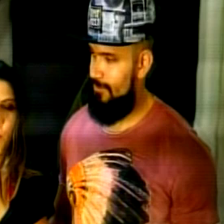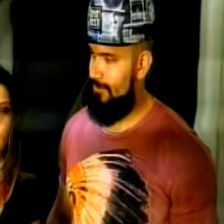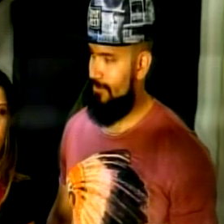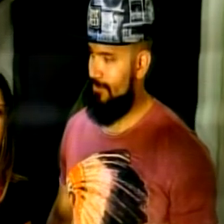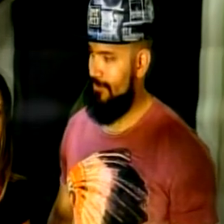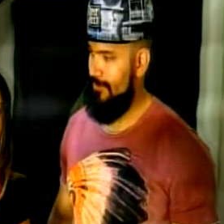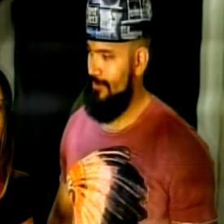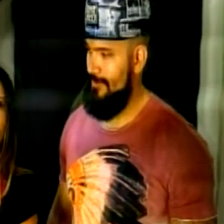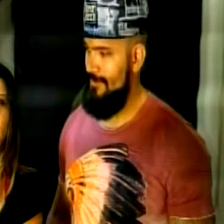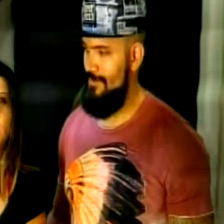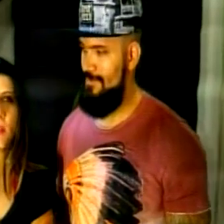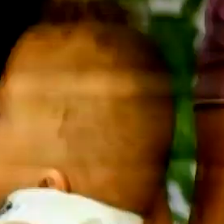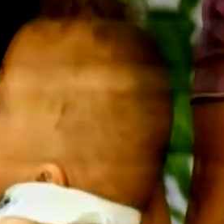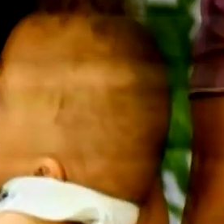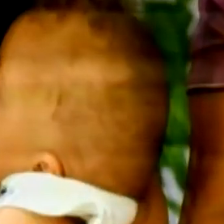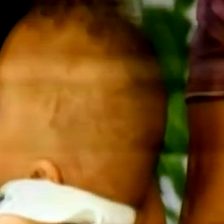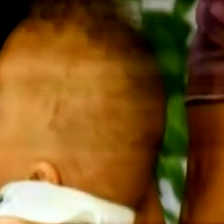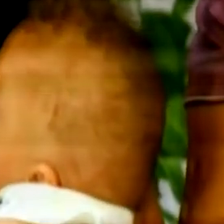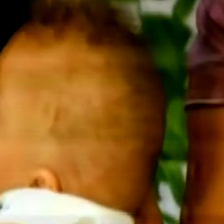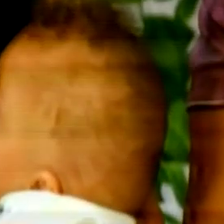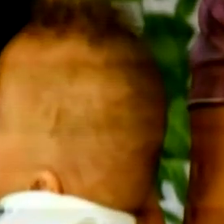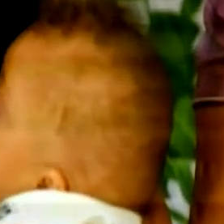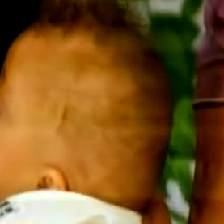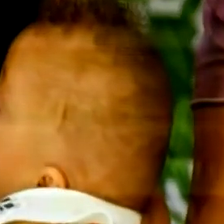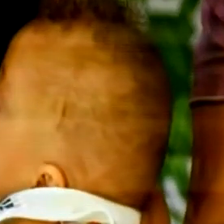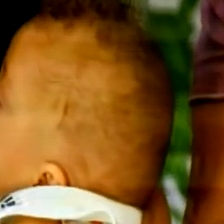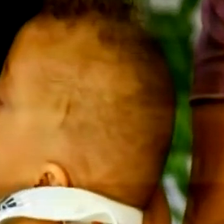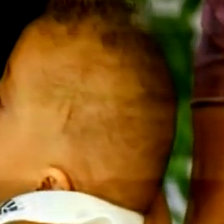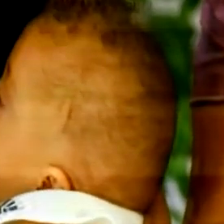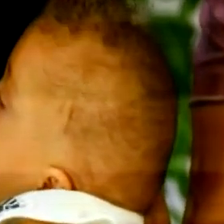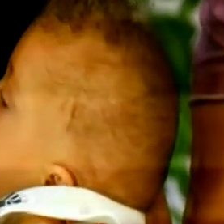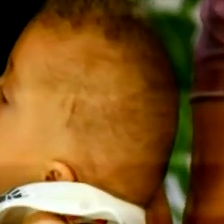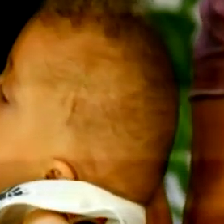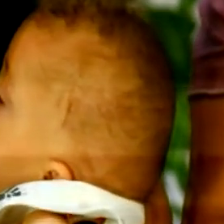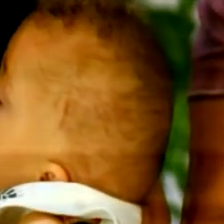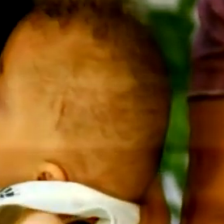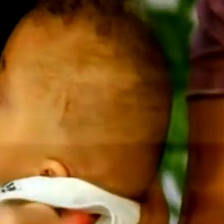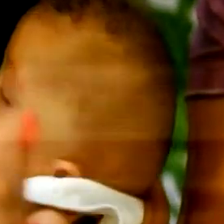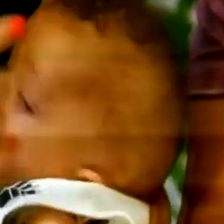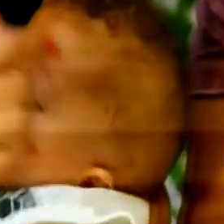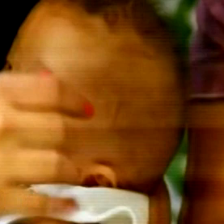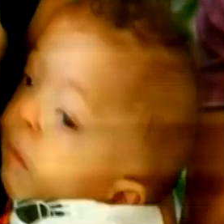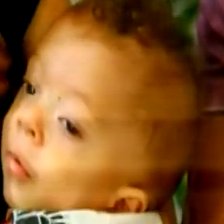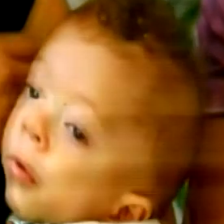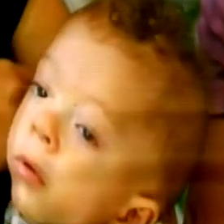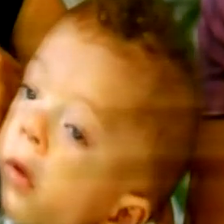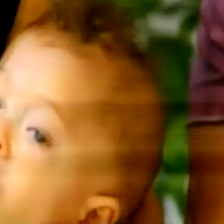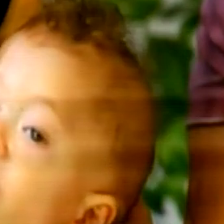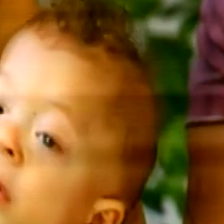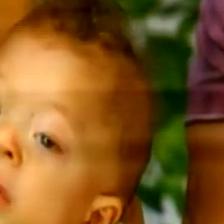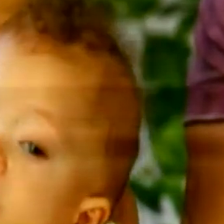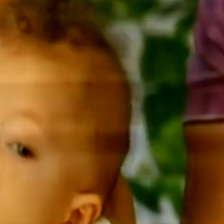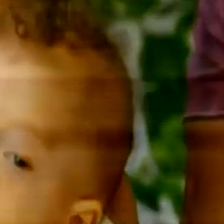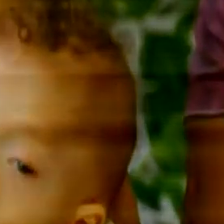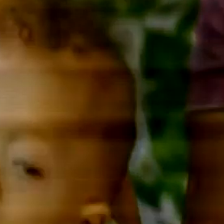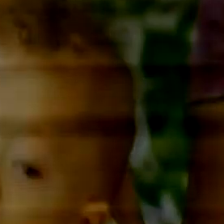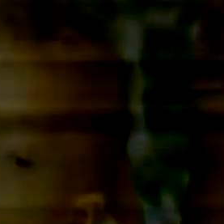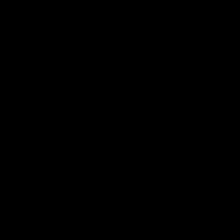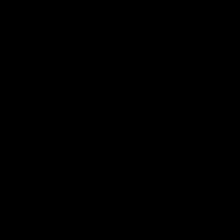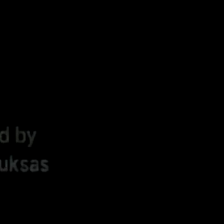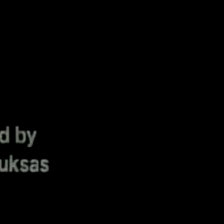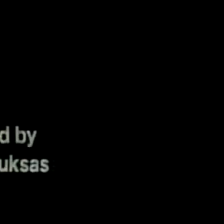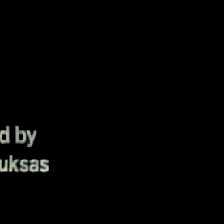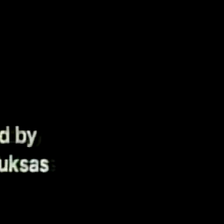mesmo. E aí eu pensei: eu não posso sair do hospital sem nenhuma documentação. Se eu estiver andando na rua e alguém falar: não é seu filho, sumir com ele.